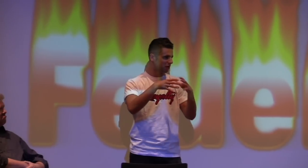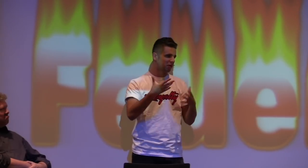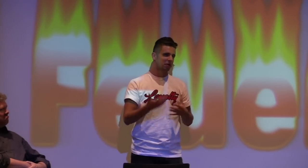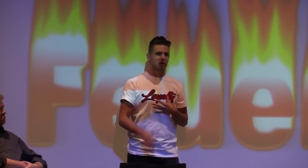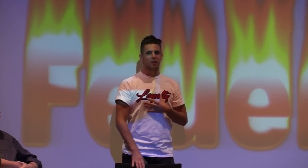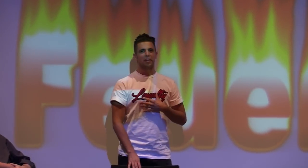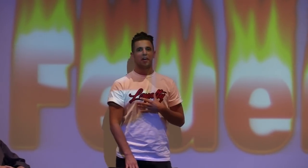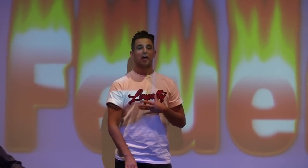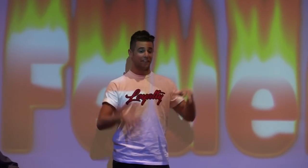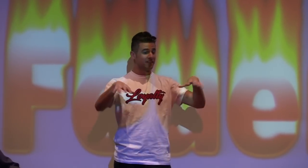mehr Jugendliche erreicht werden?